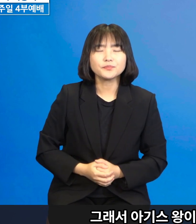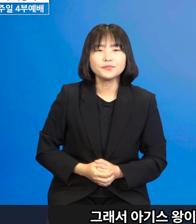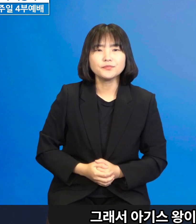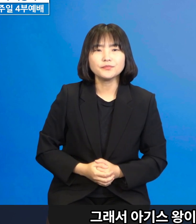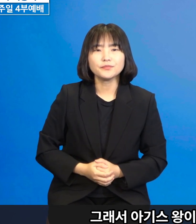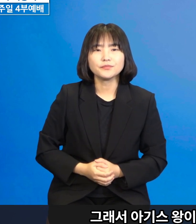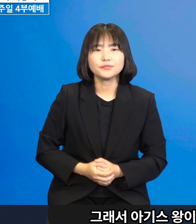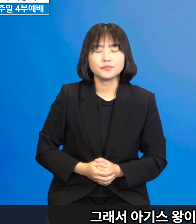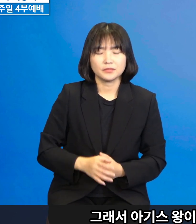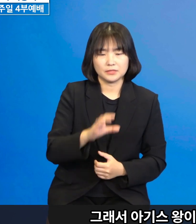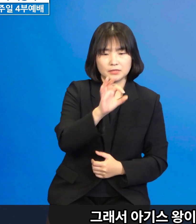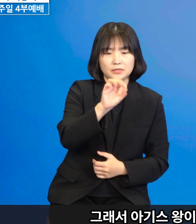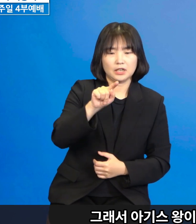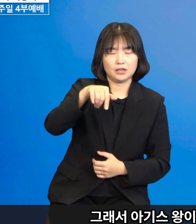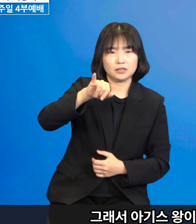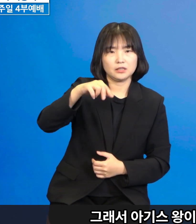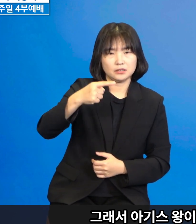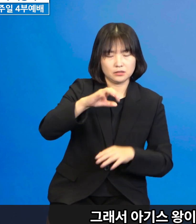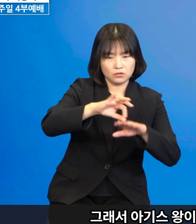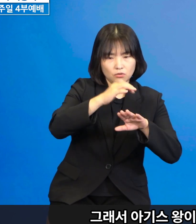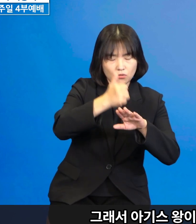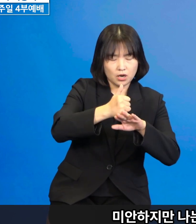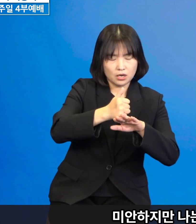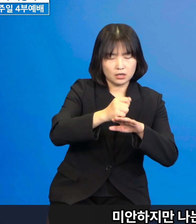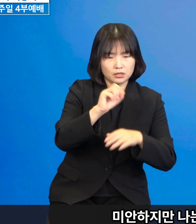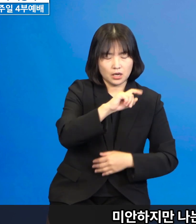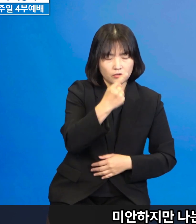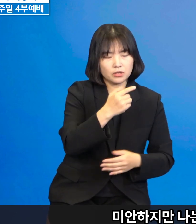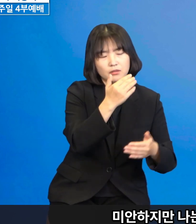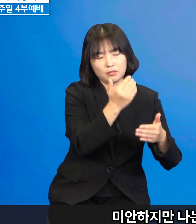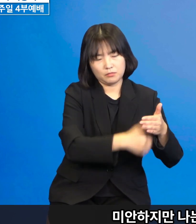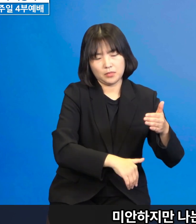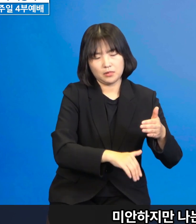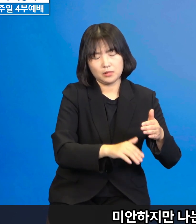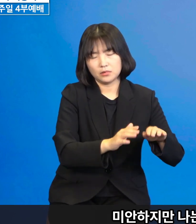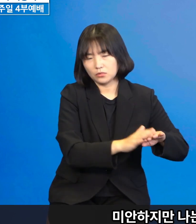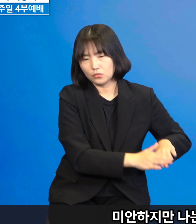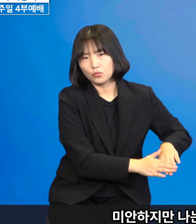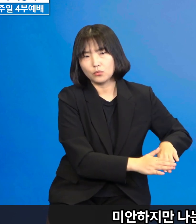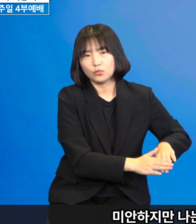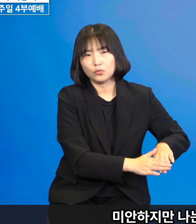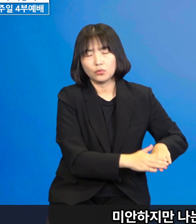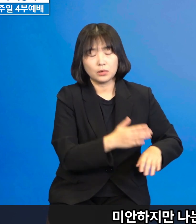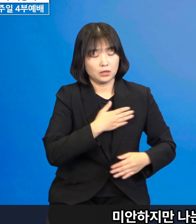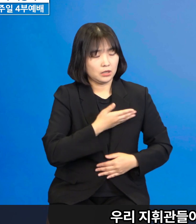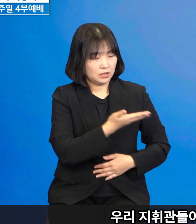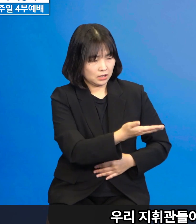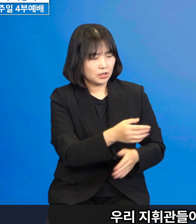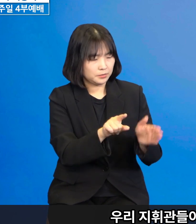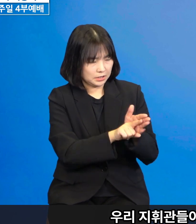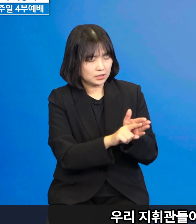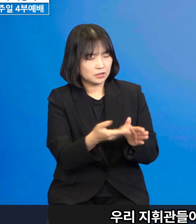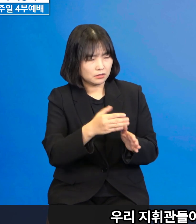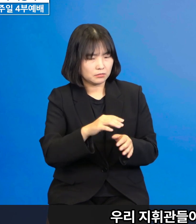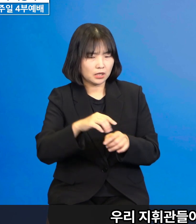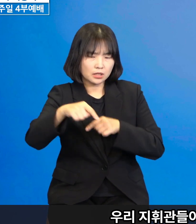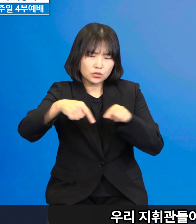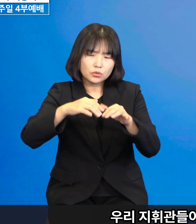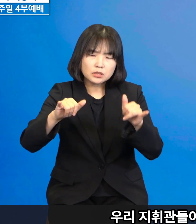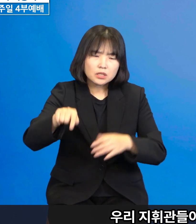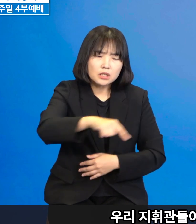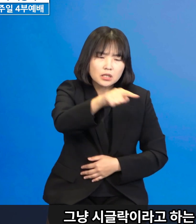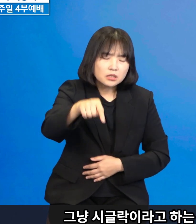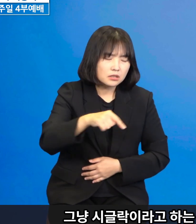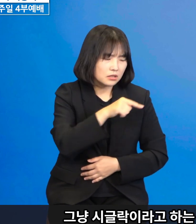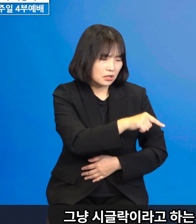그래서 아기스 왕이 다윗을 배제를 시킵니다. 미안하지만 나는 당신을 신뢰하지만 우리 지휘관들이 당신을 믿지